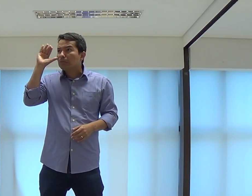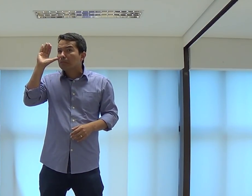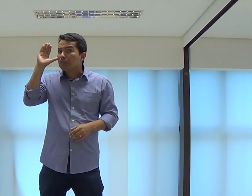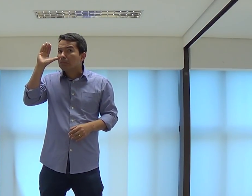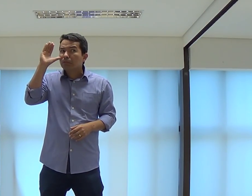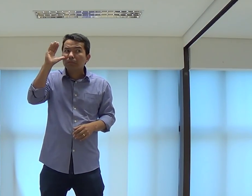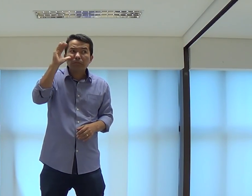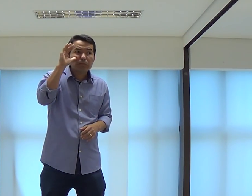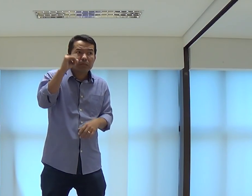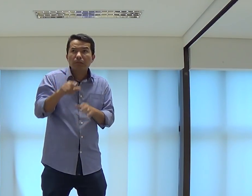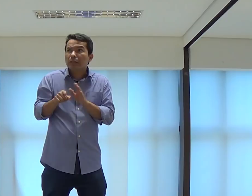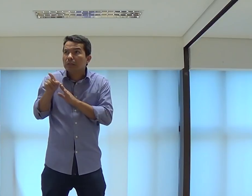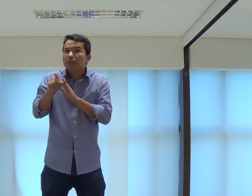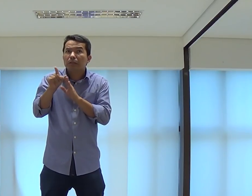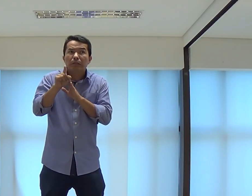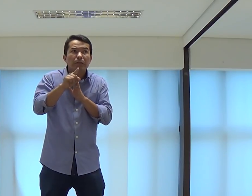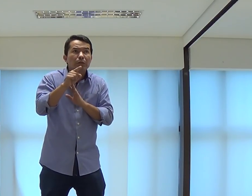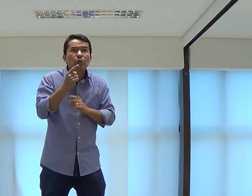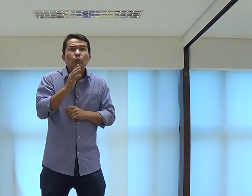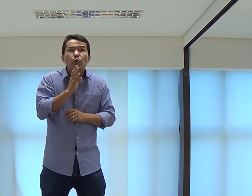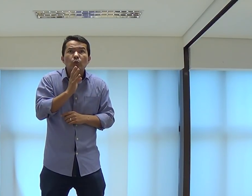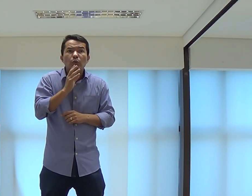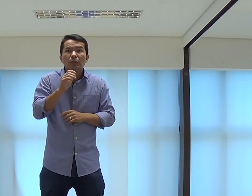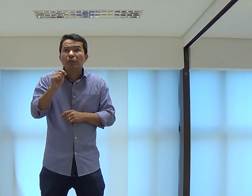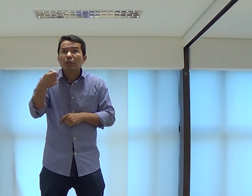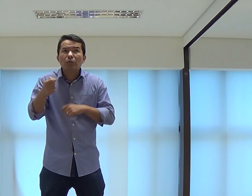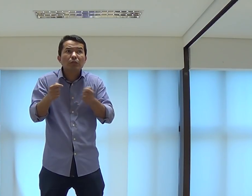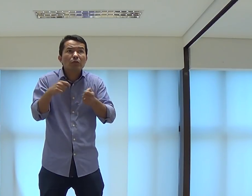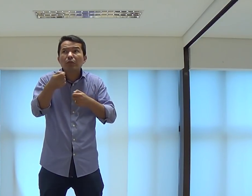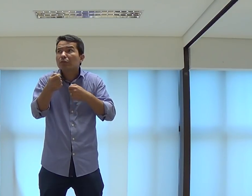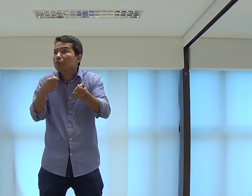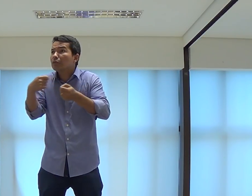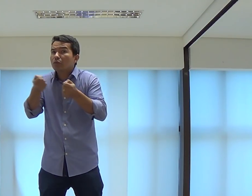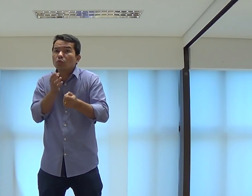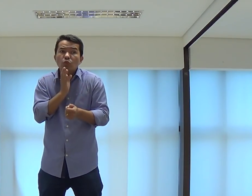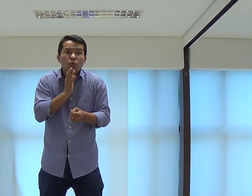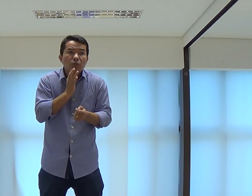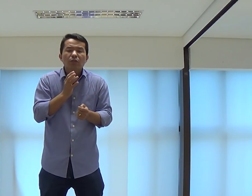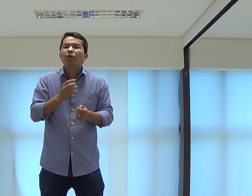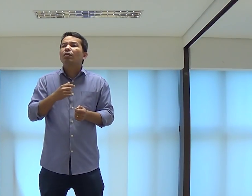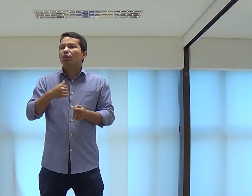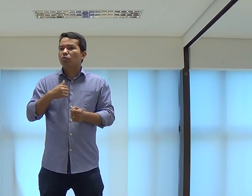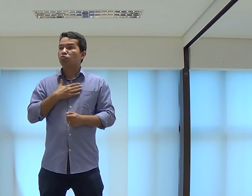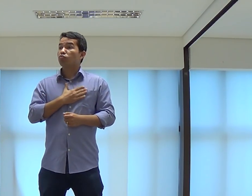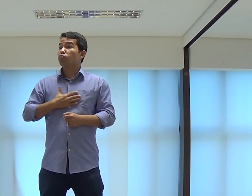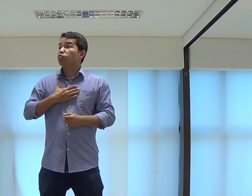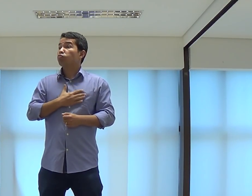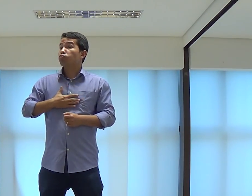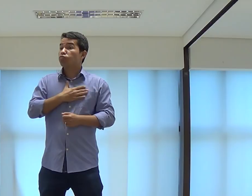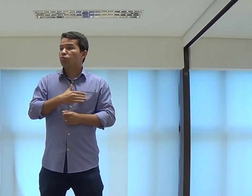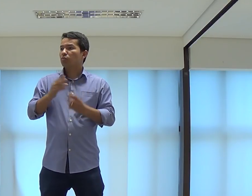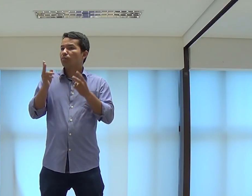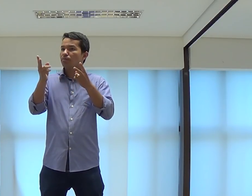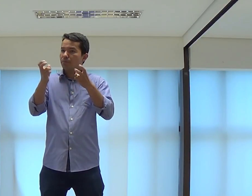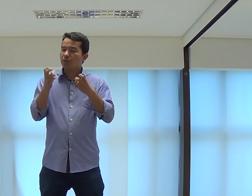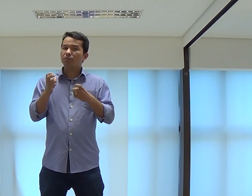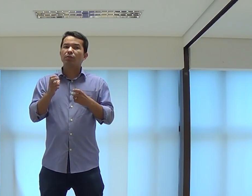Então, vocês sabem que eu fiquei muito curioso, fiz algumas pesquisas para ver os sinais mesmo. E eu gostei muito